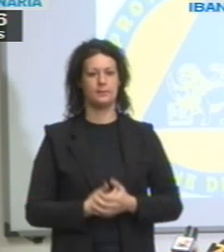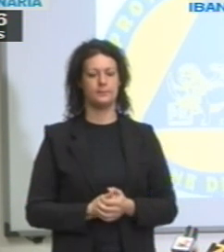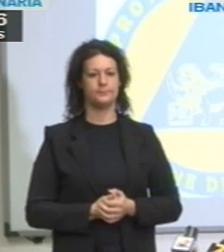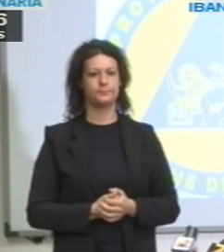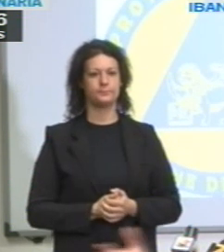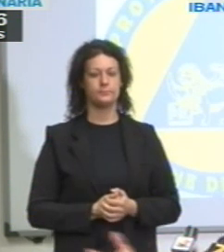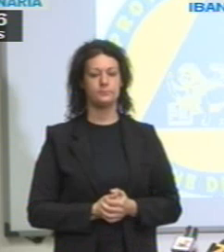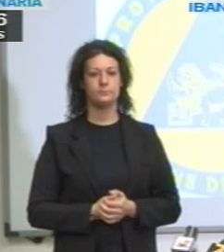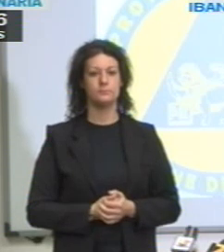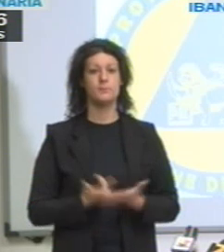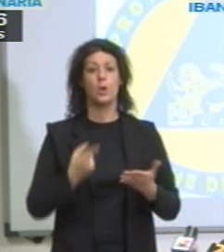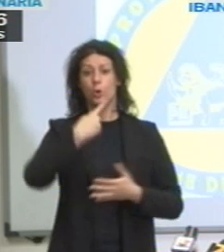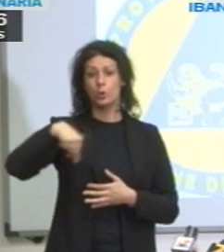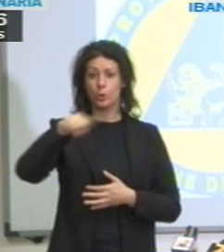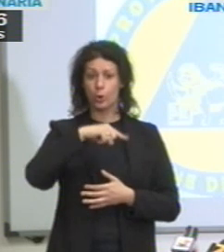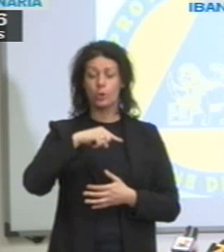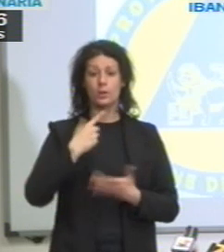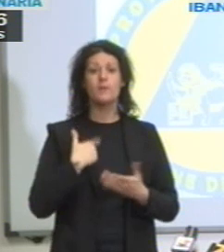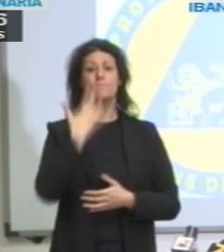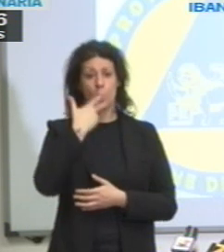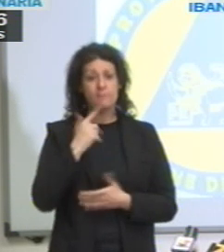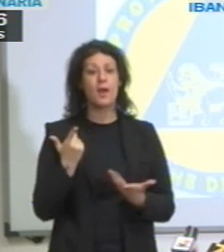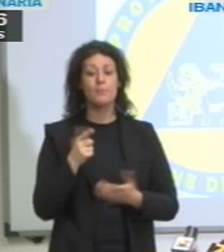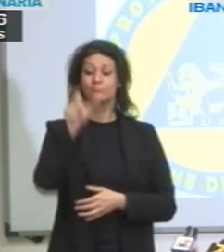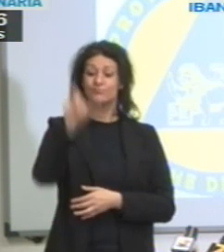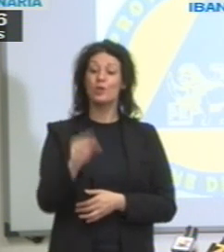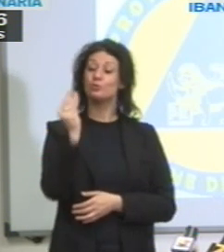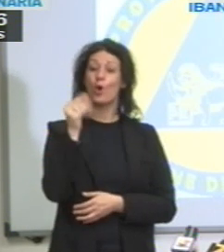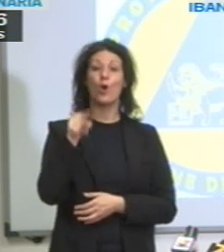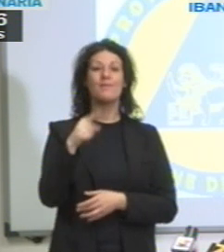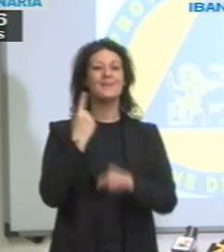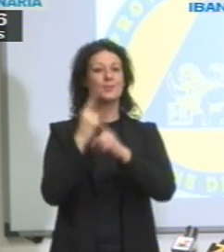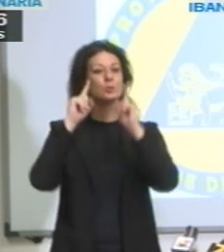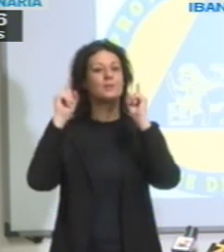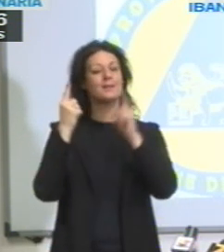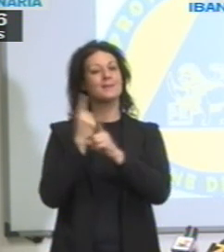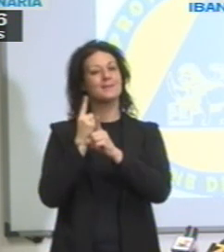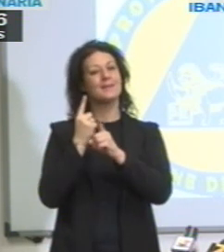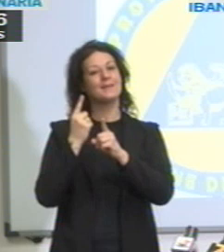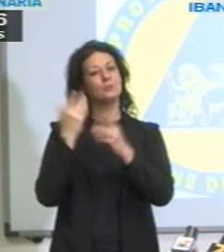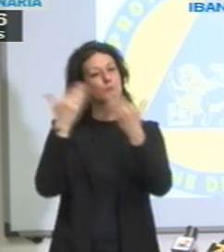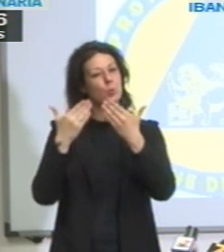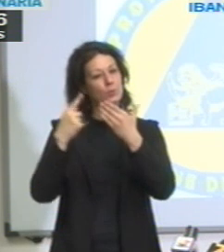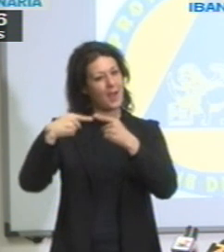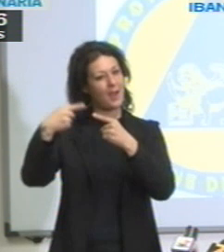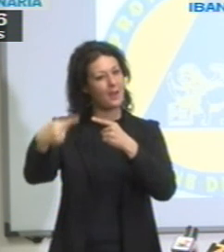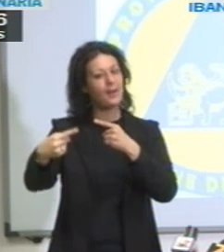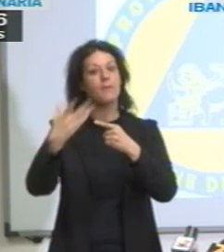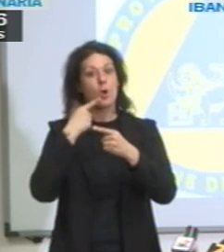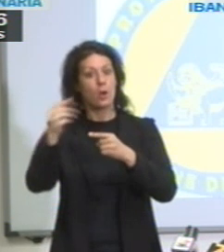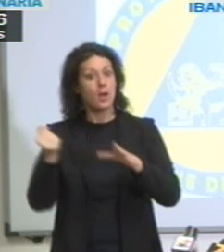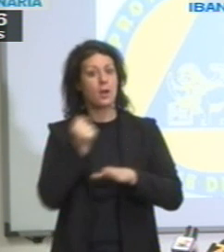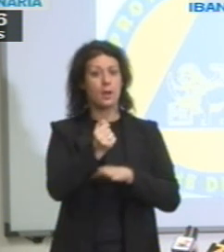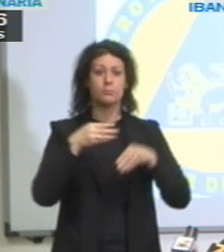pensare di essere stati coloro che hanno voluto gli specializzandi in corsia, gli specializzandi in prima linea, peraltro abbiamo un ritorno di specializzandi